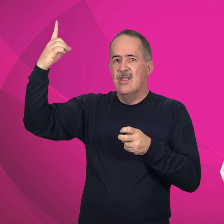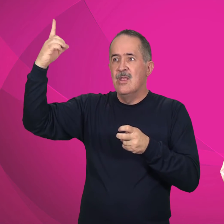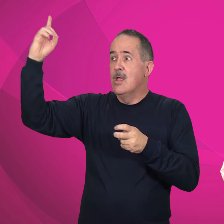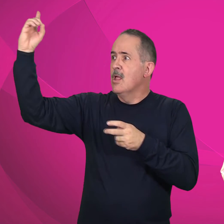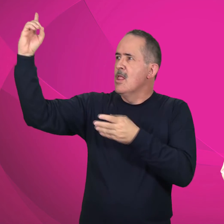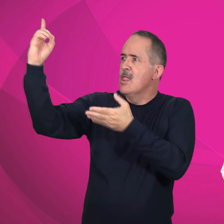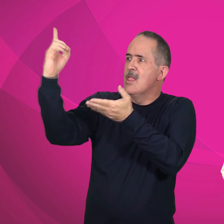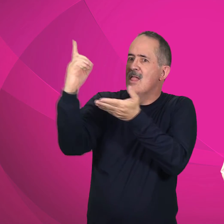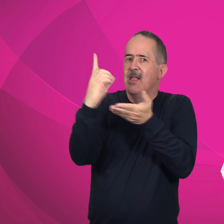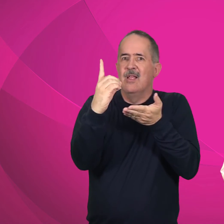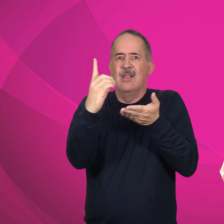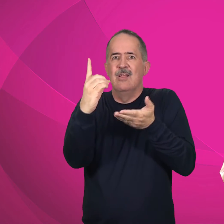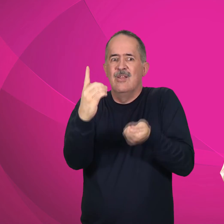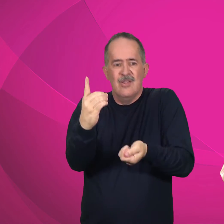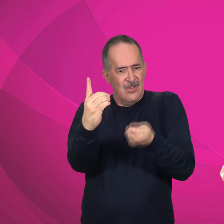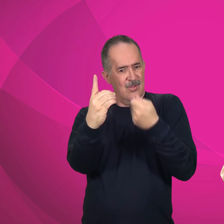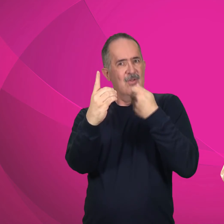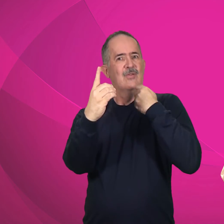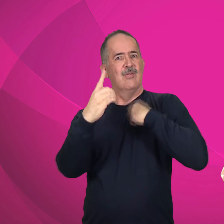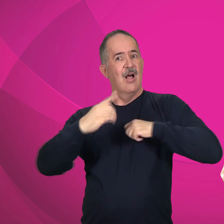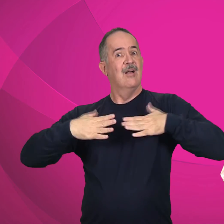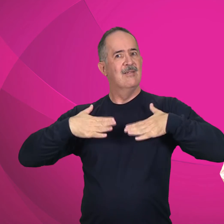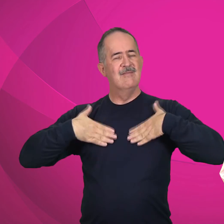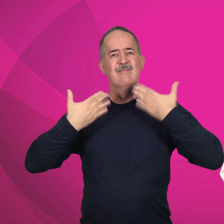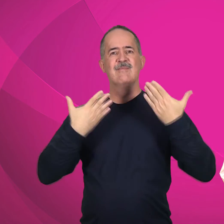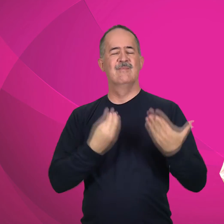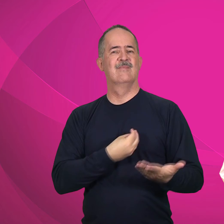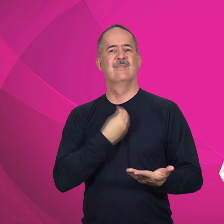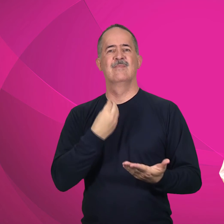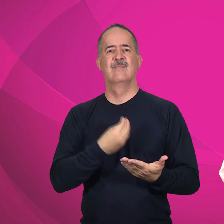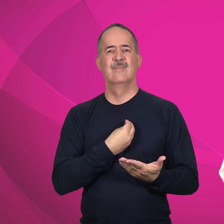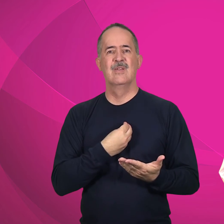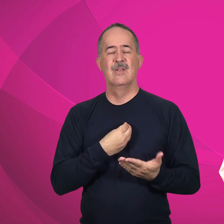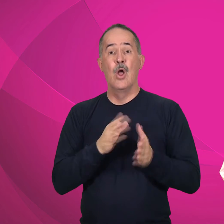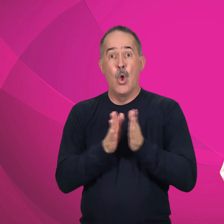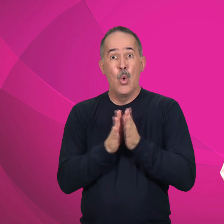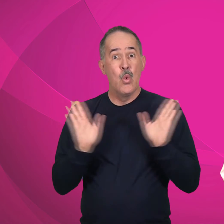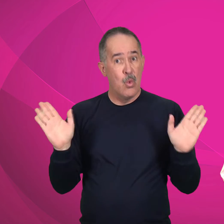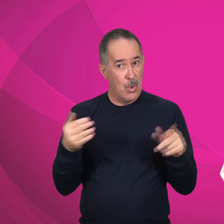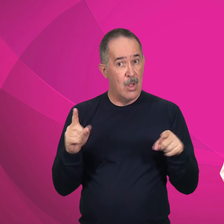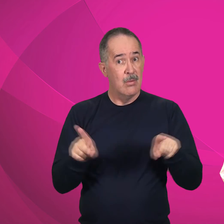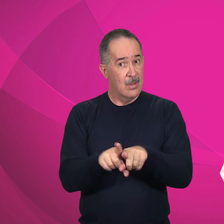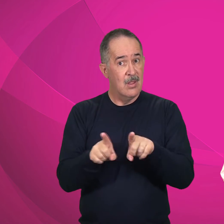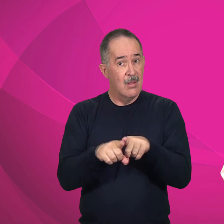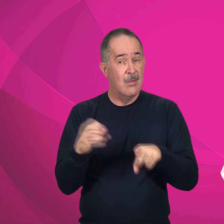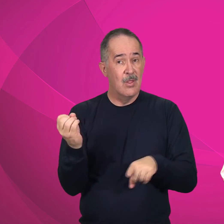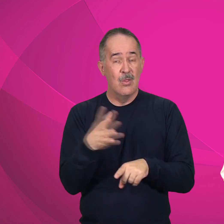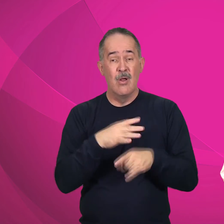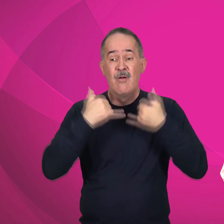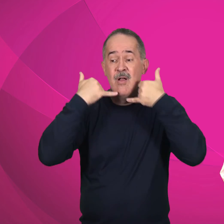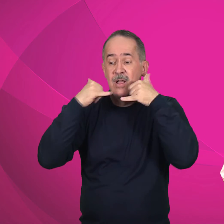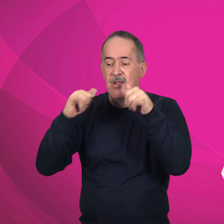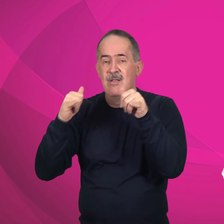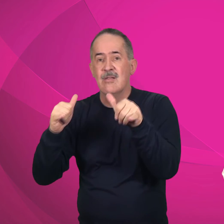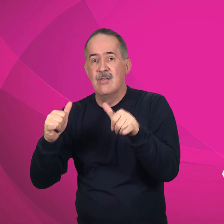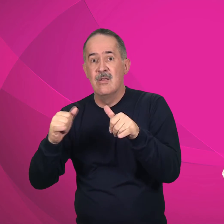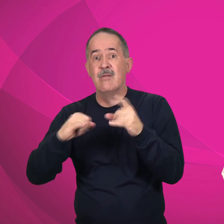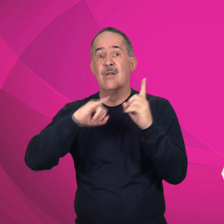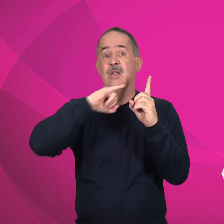vemos que ele traz surpresas para a nossa vida o anjo traz uma outra novidade